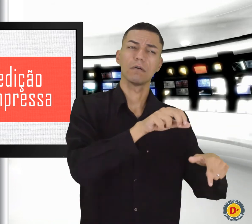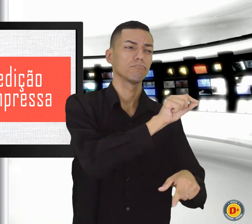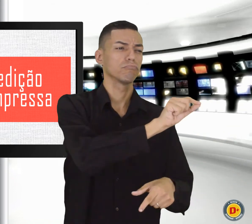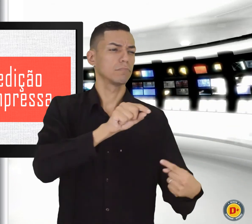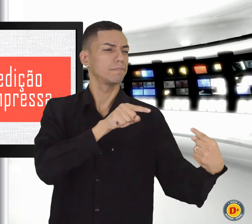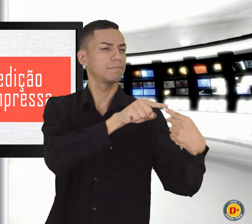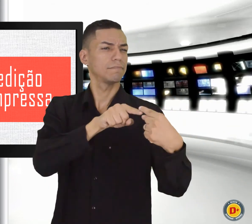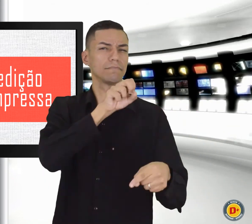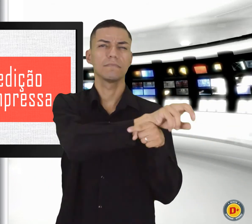termos de deficiência.